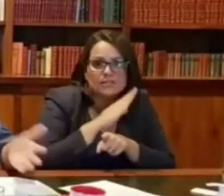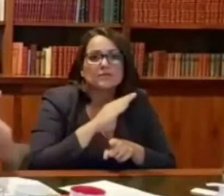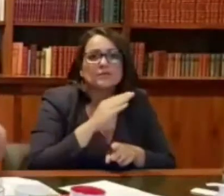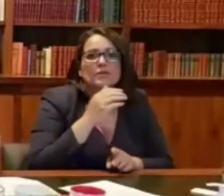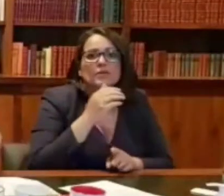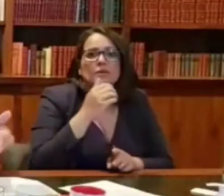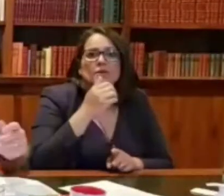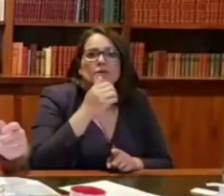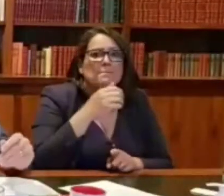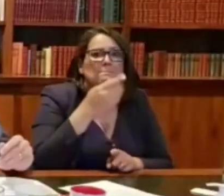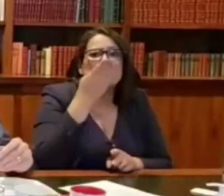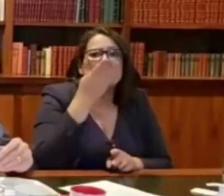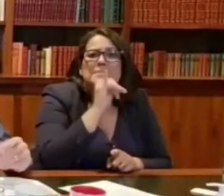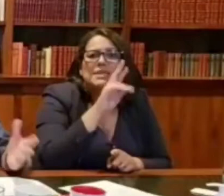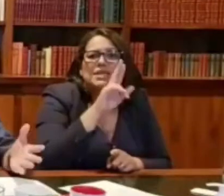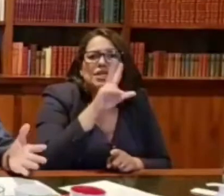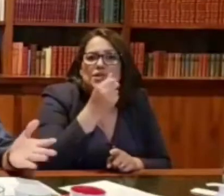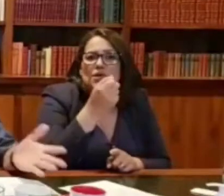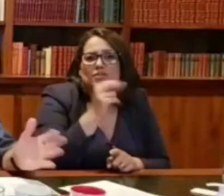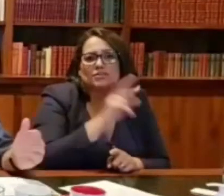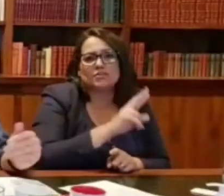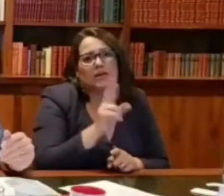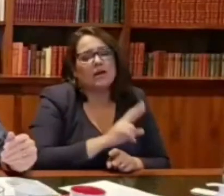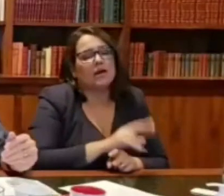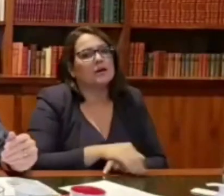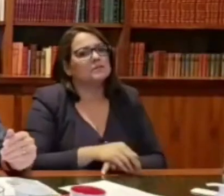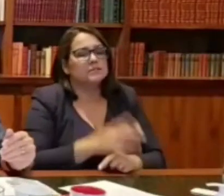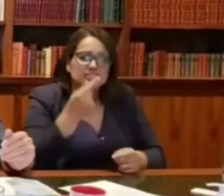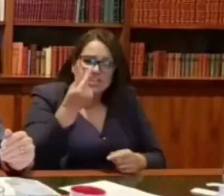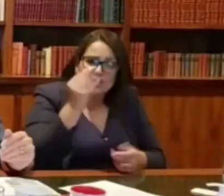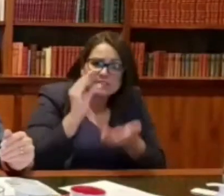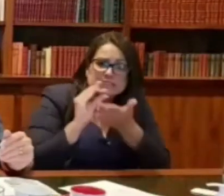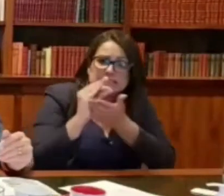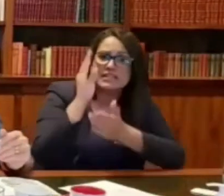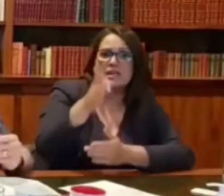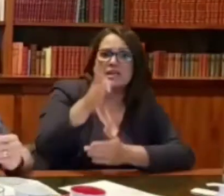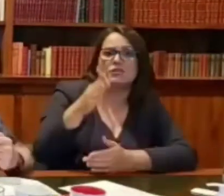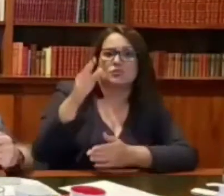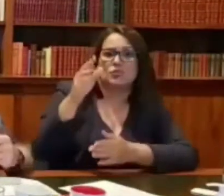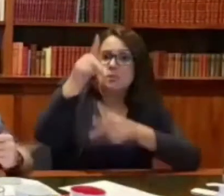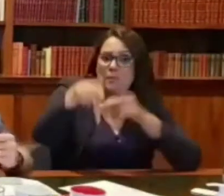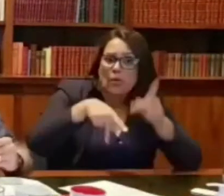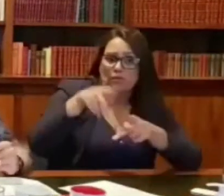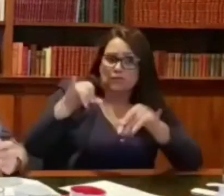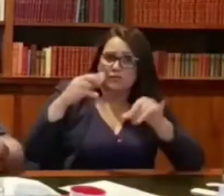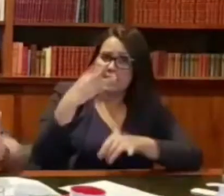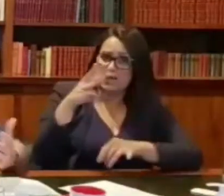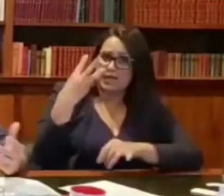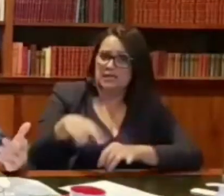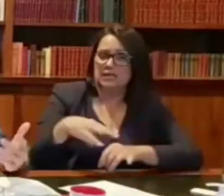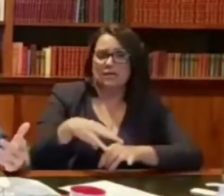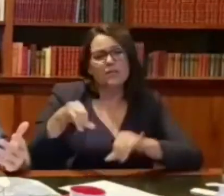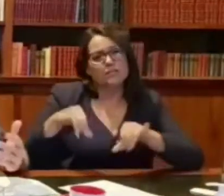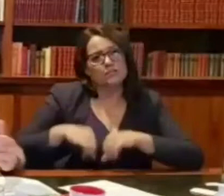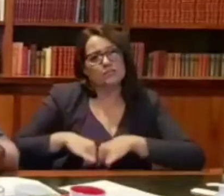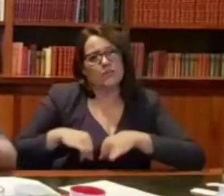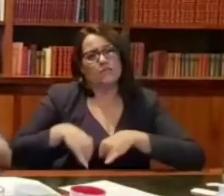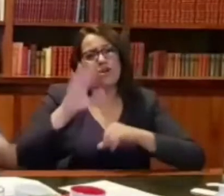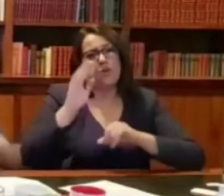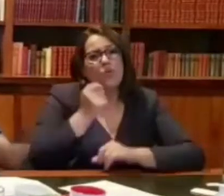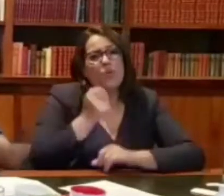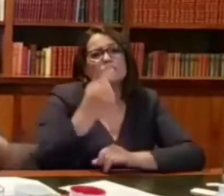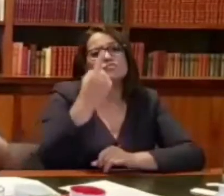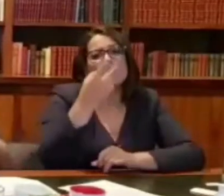dinheiro na veia do povo sofrido do Maranhão então nós fizemos foi quase 1 bilhão de reais